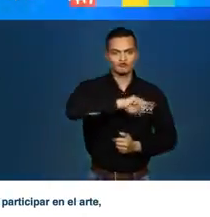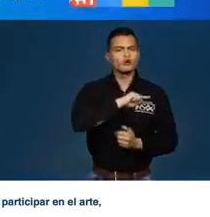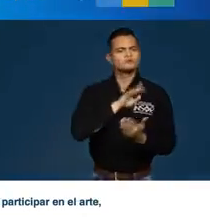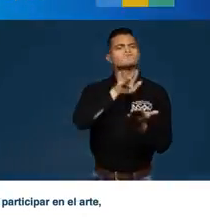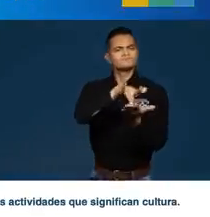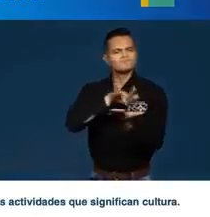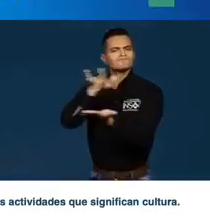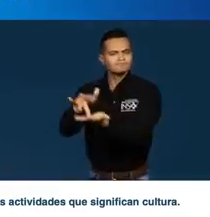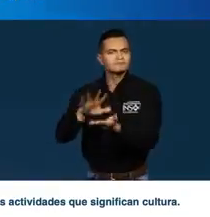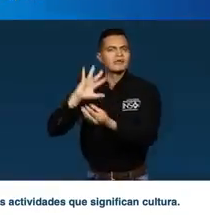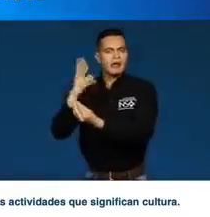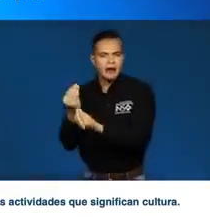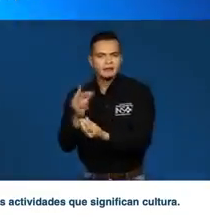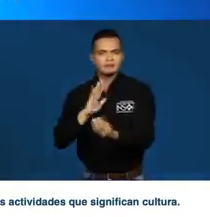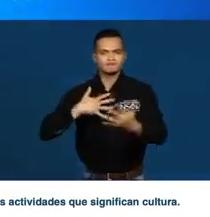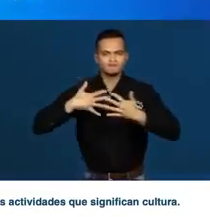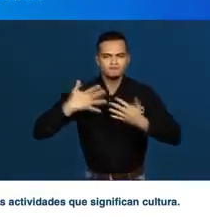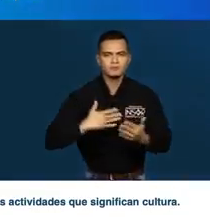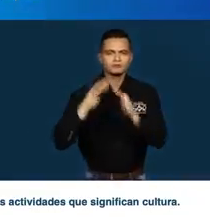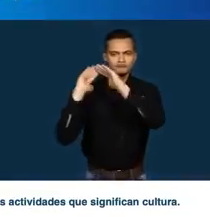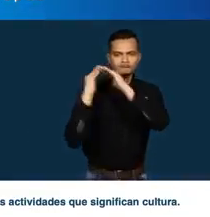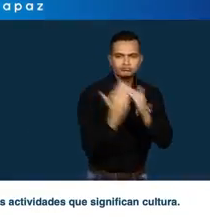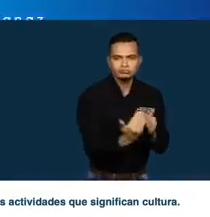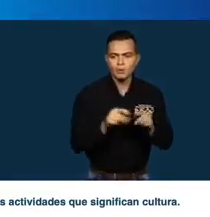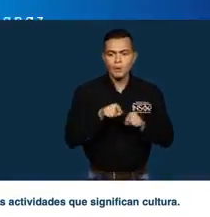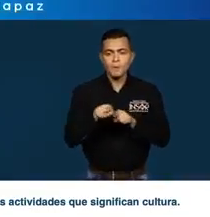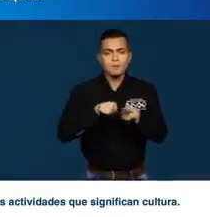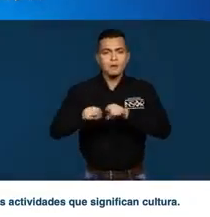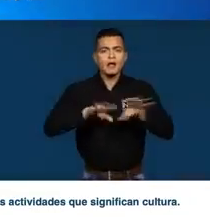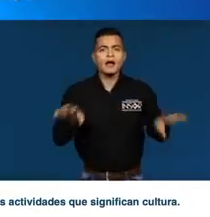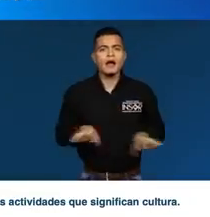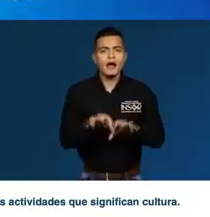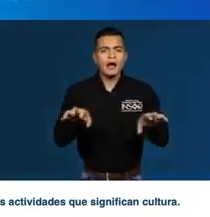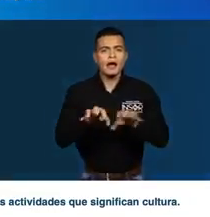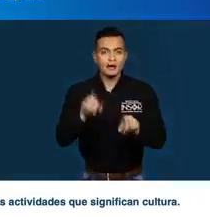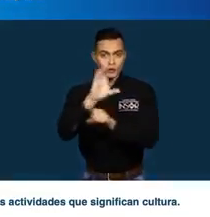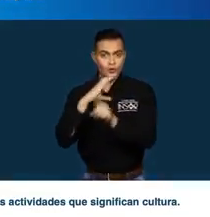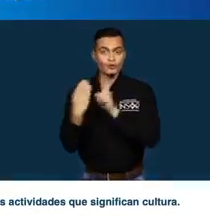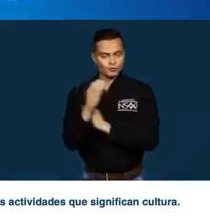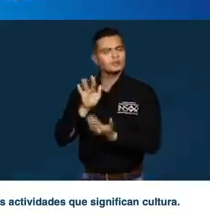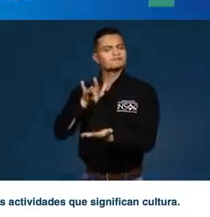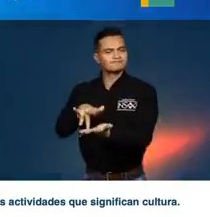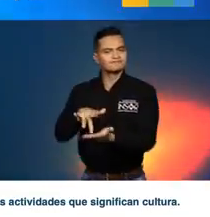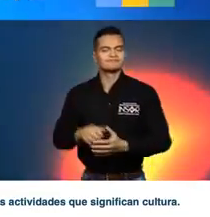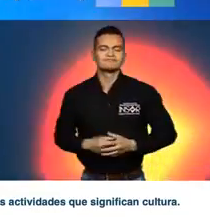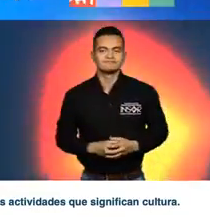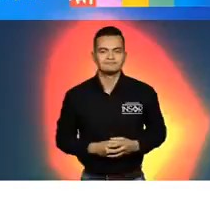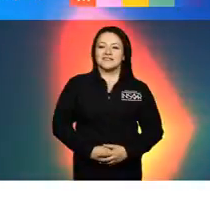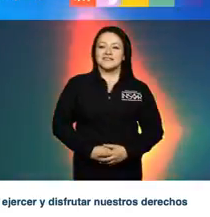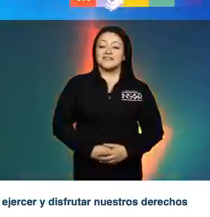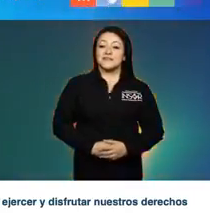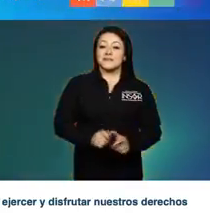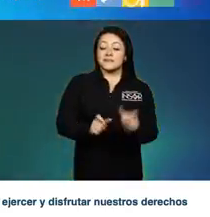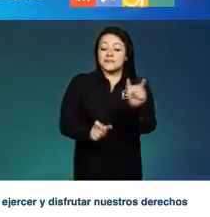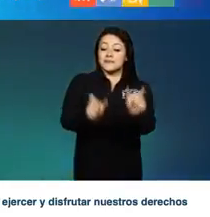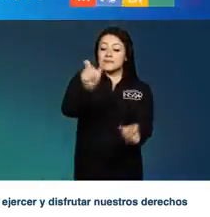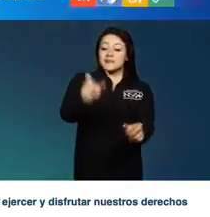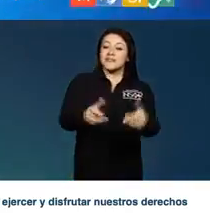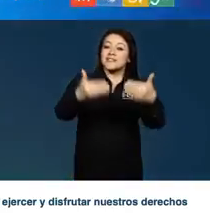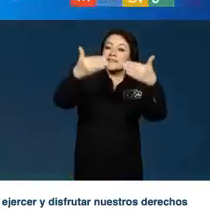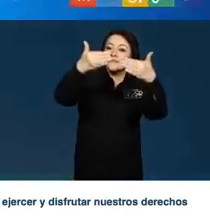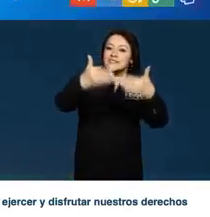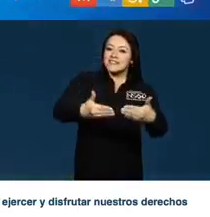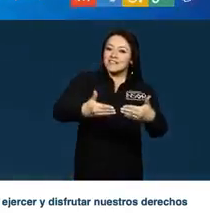el arte, en el teatro, en la literatura y en todas esas actividades que significan cultura. Las personas